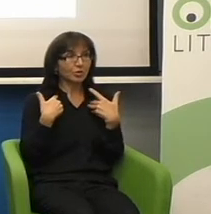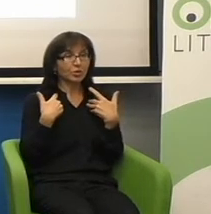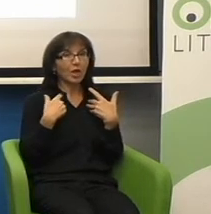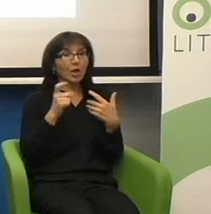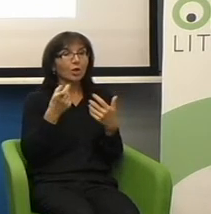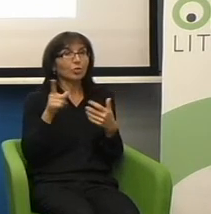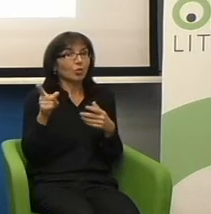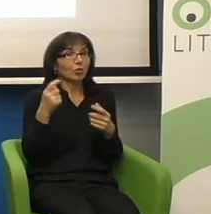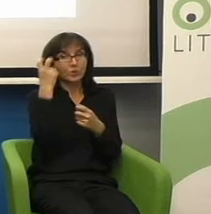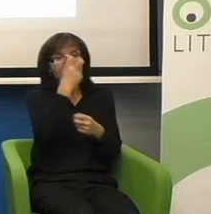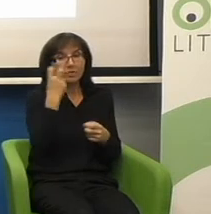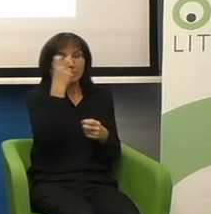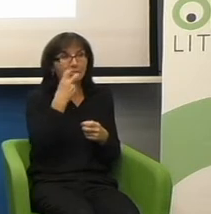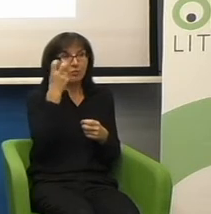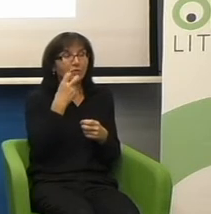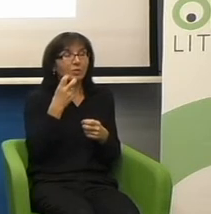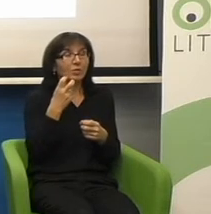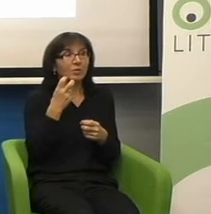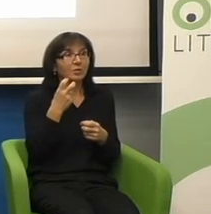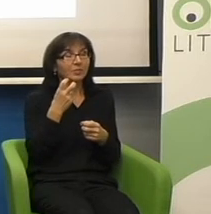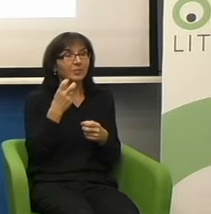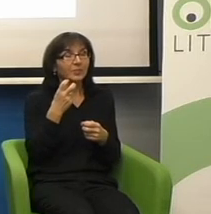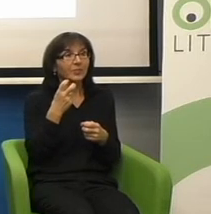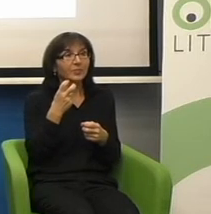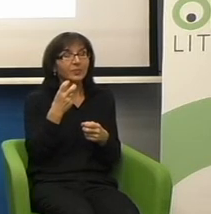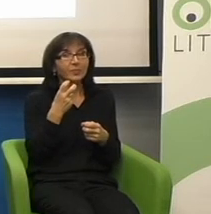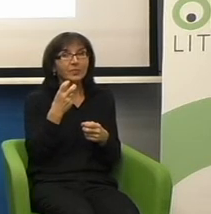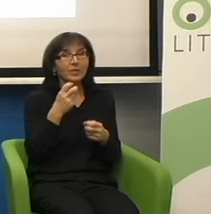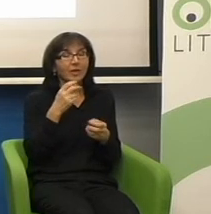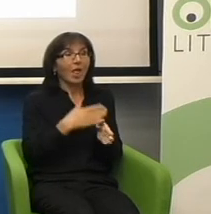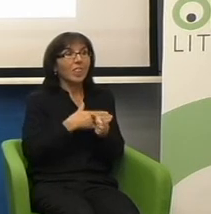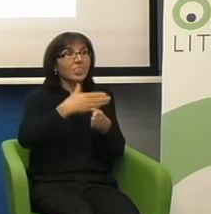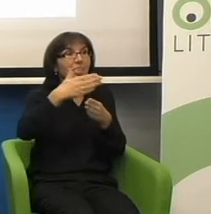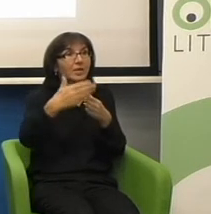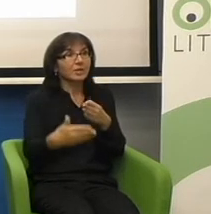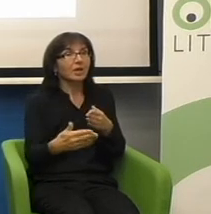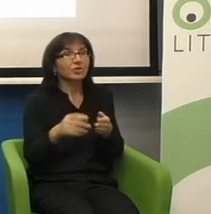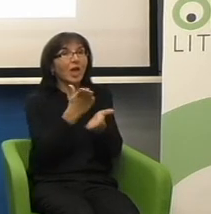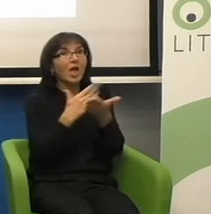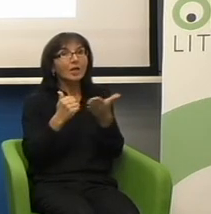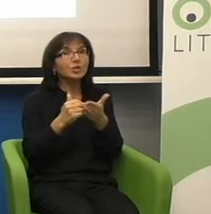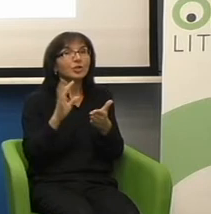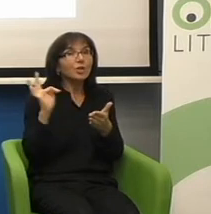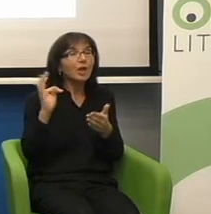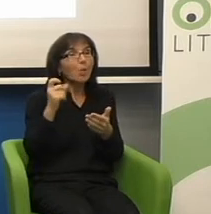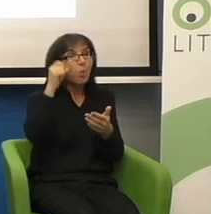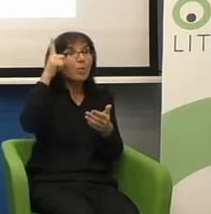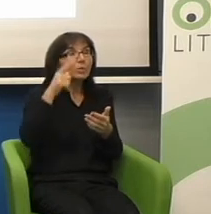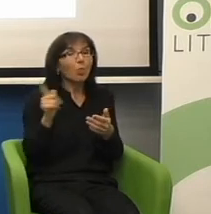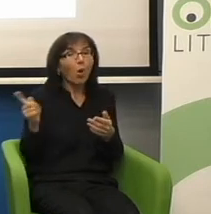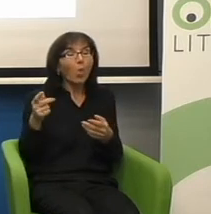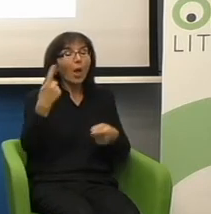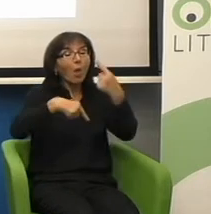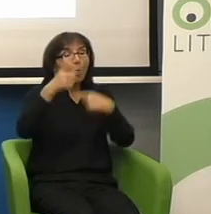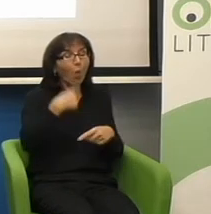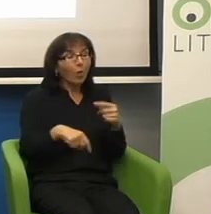coś, co mnie bardzo zainteresowało. No a jakby dalsza część inspiracji to była taka, że ja pochodzę ze Szczecina, urodziłam się w